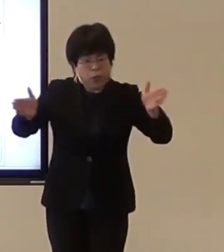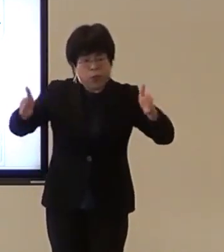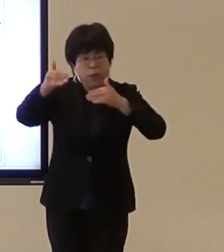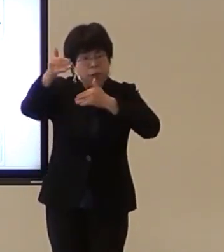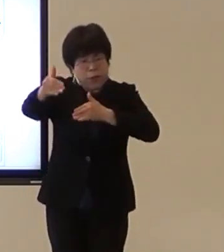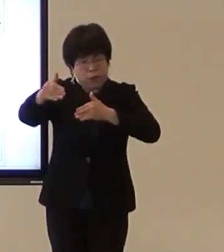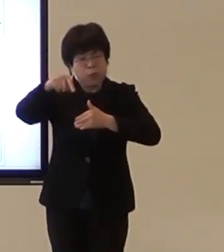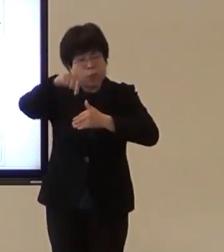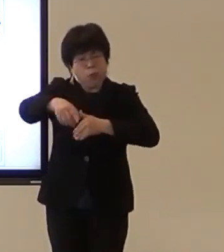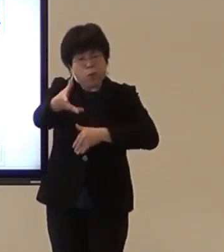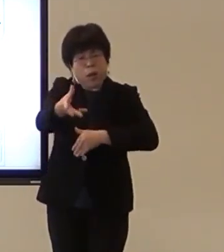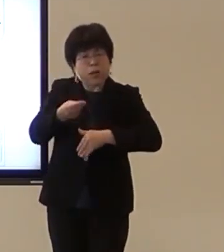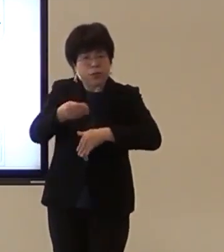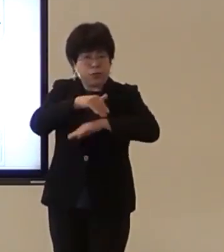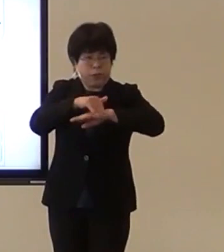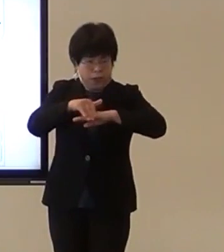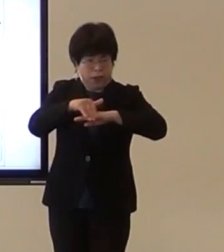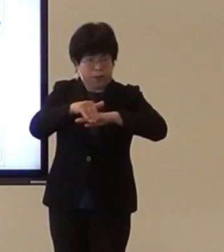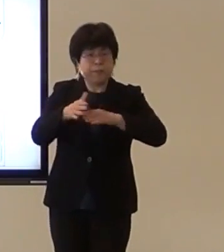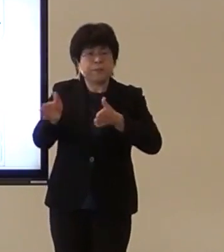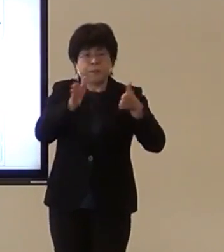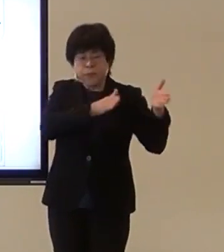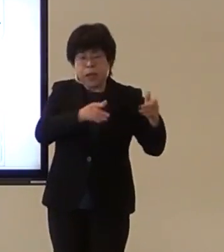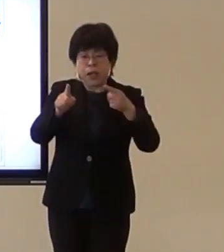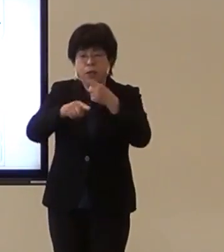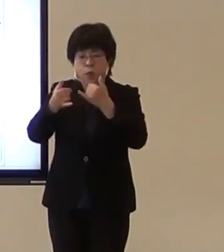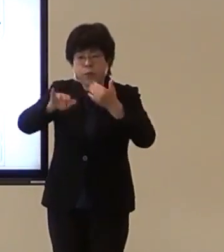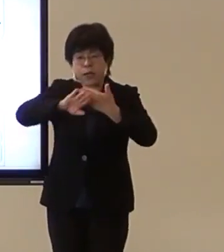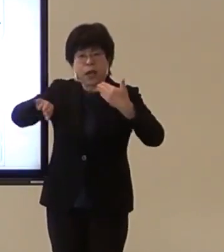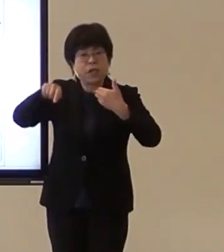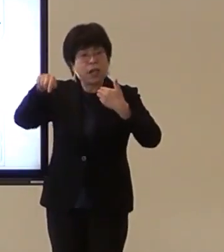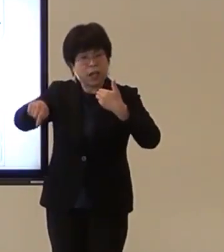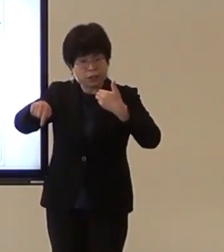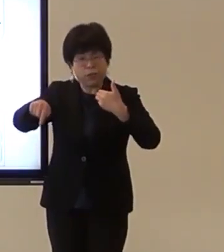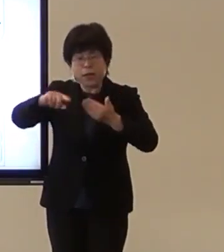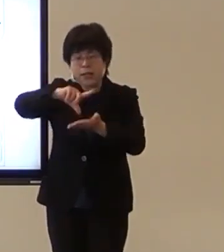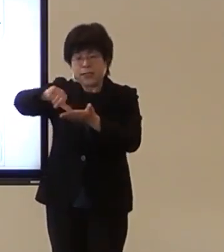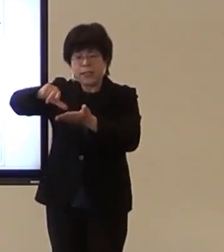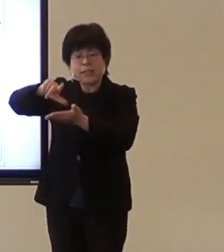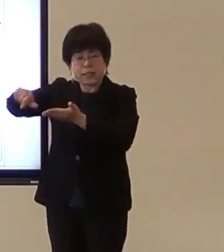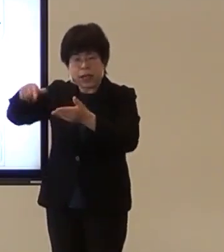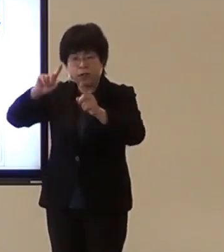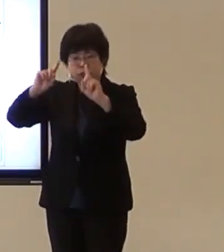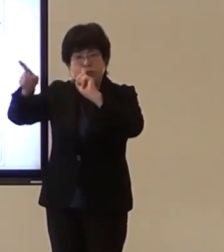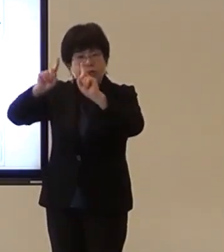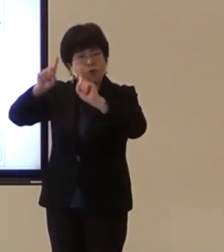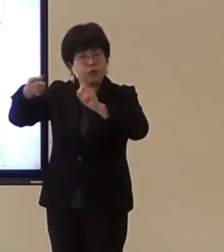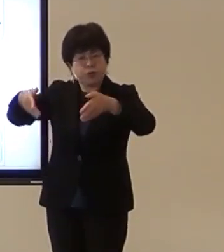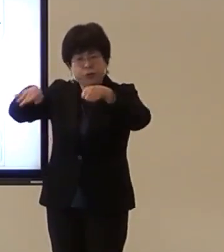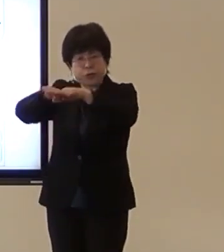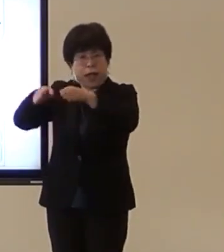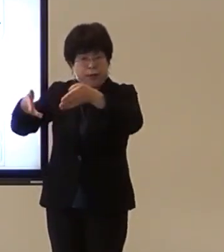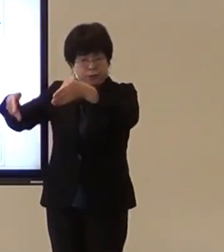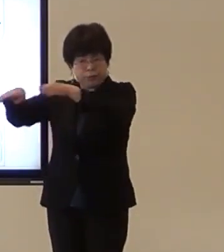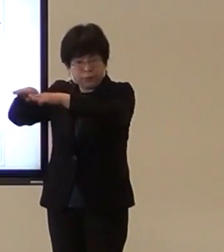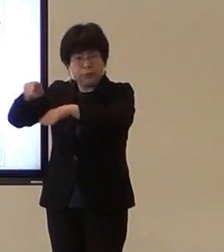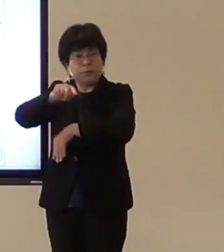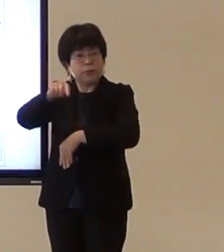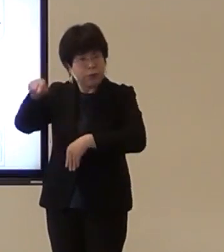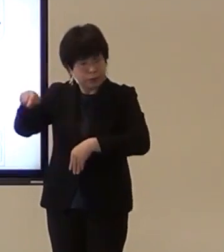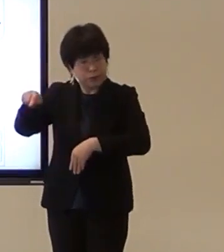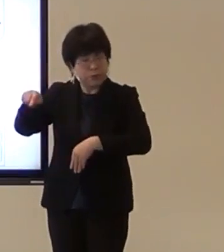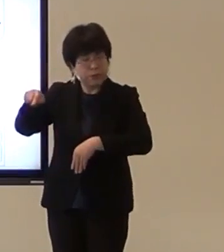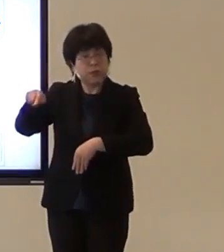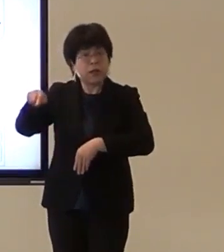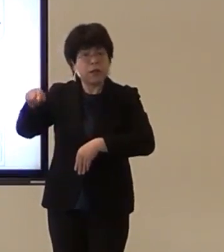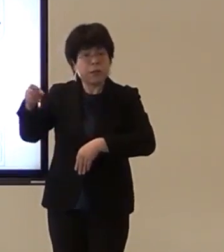また公民館以外につきましても、各地区の猶予館などより身近に密着している施設のほか、